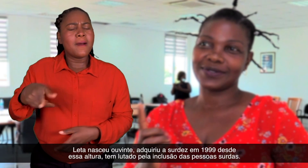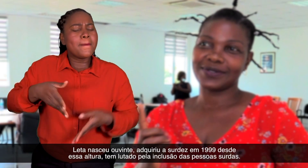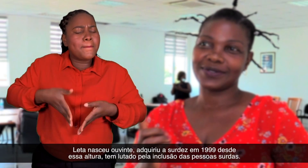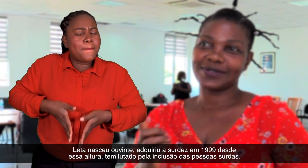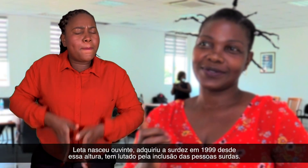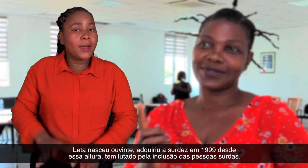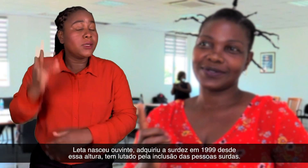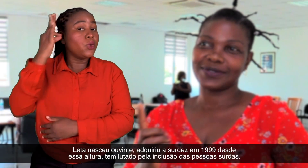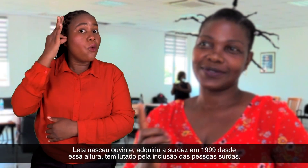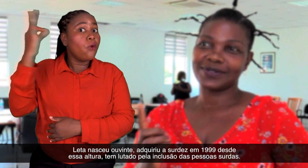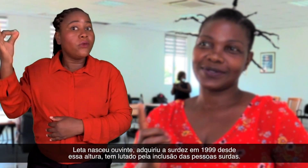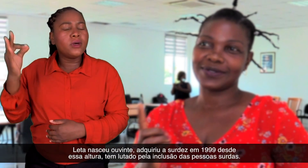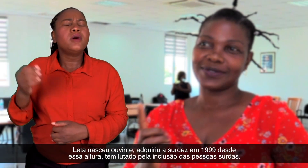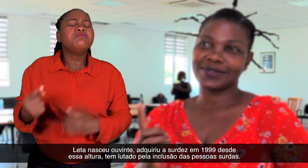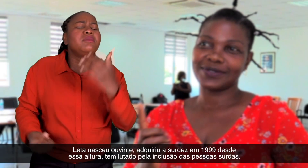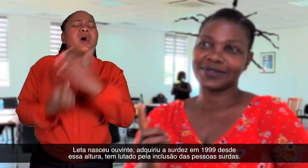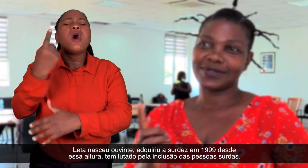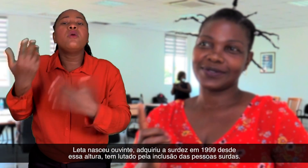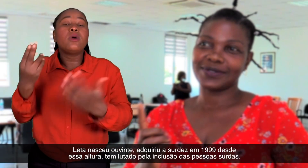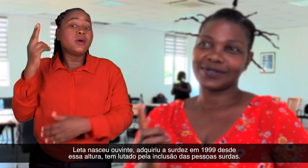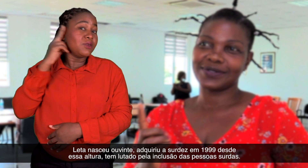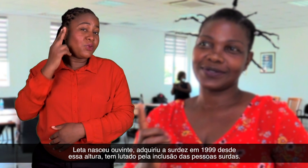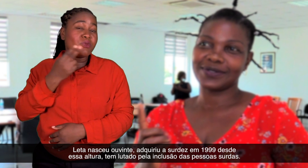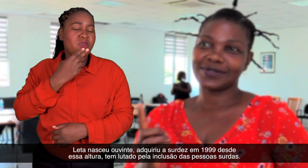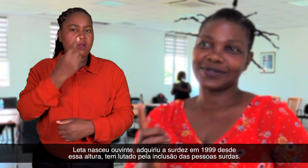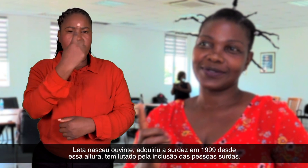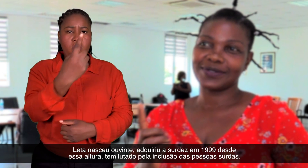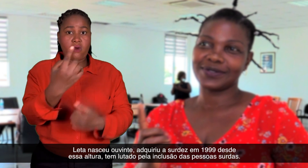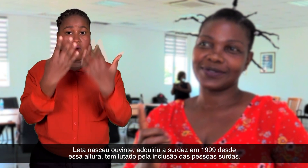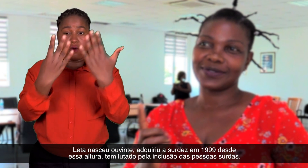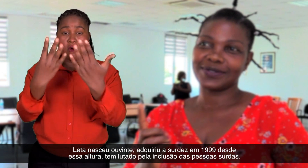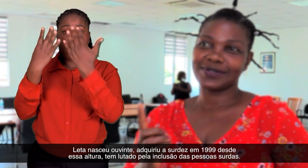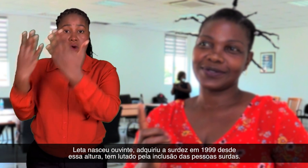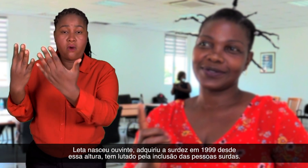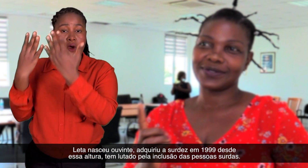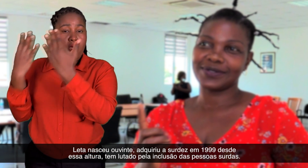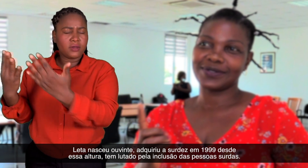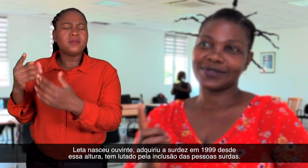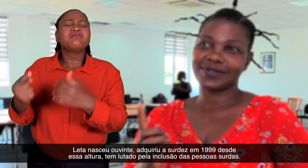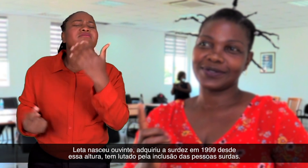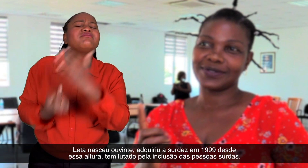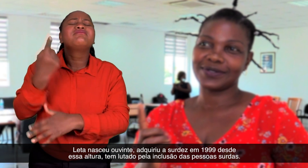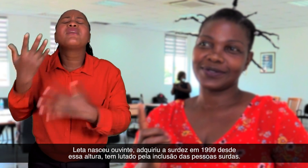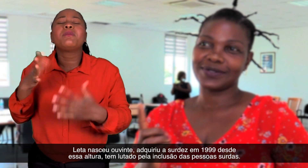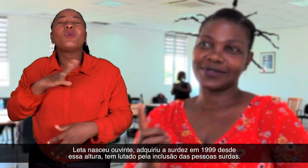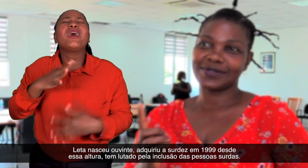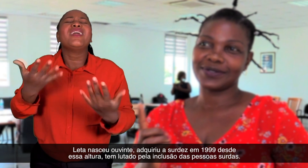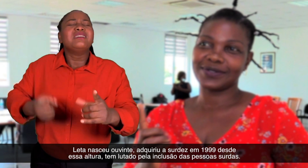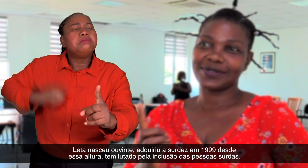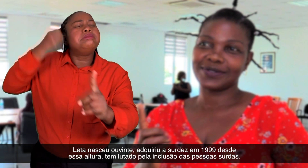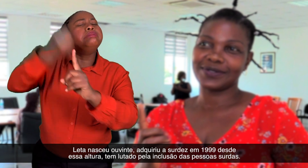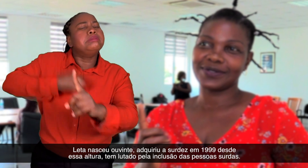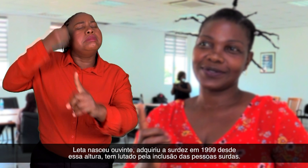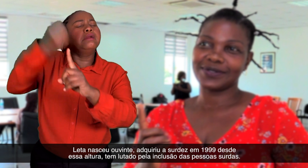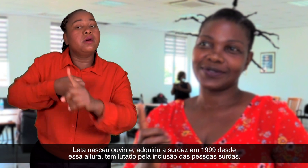Leta nasceu o vinte. Adquiriu a surdez em 1999. Desde essa altura, tenho